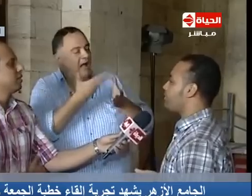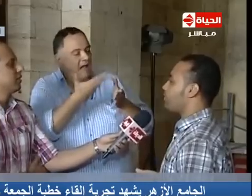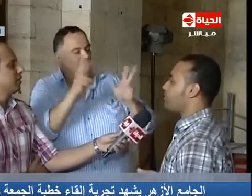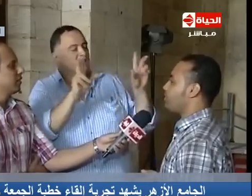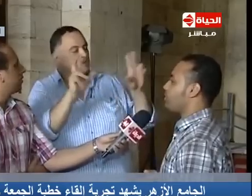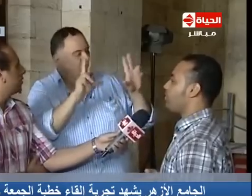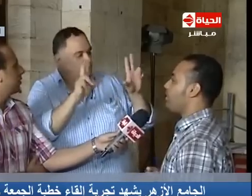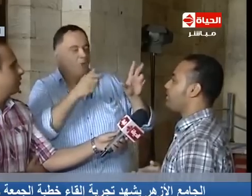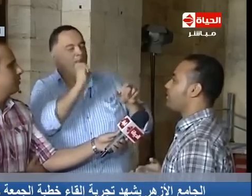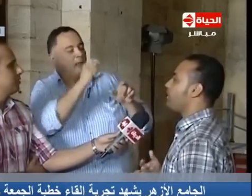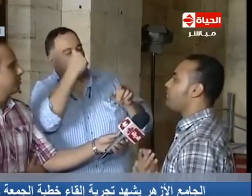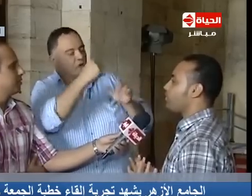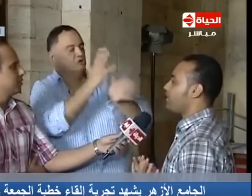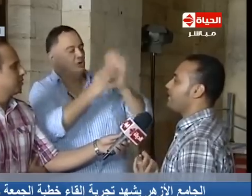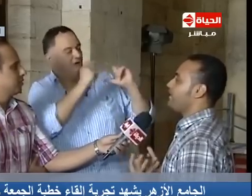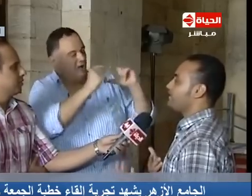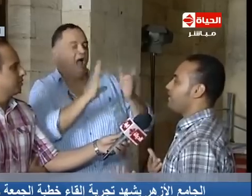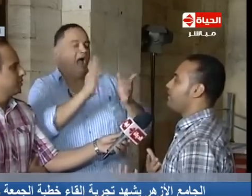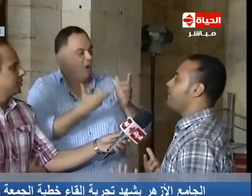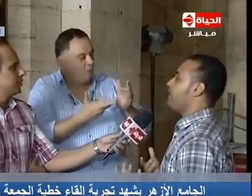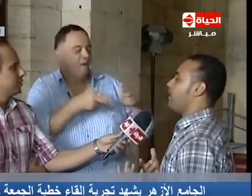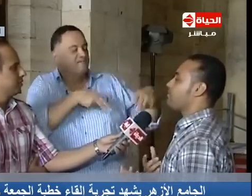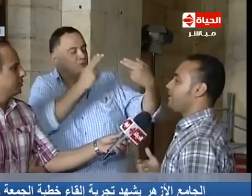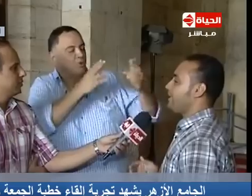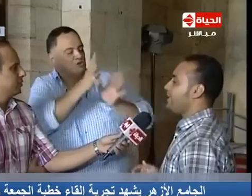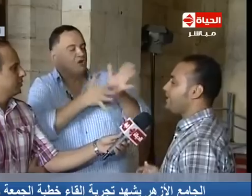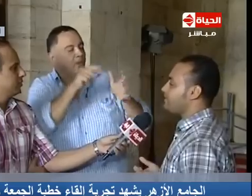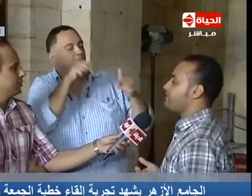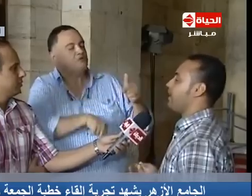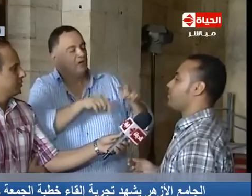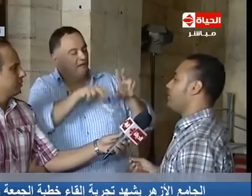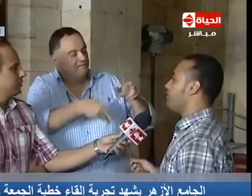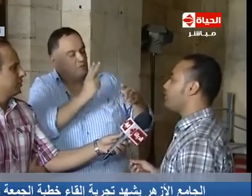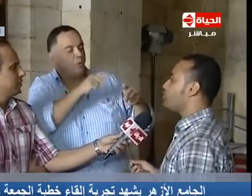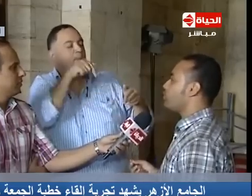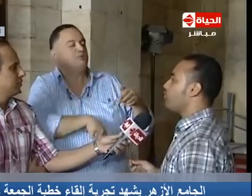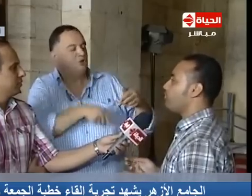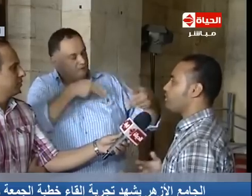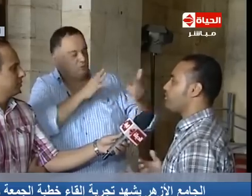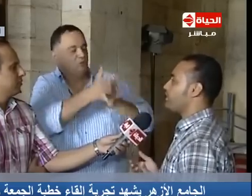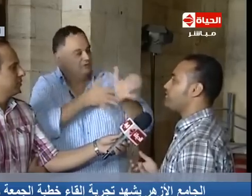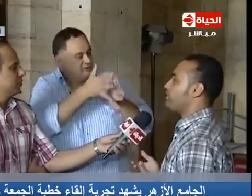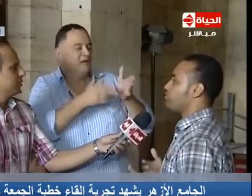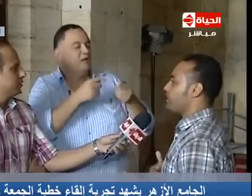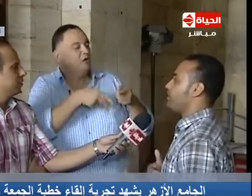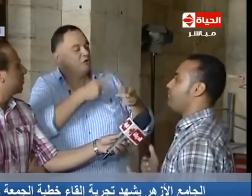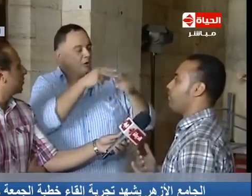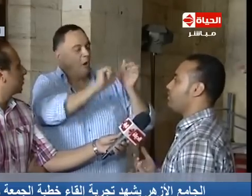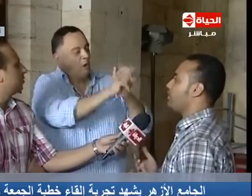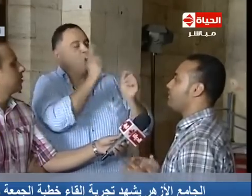لغه الاشاره عن طريق الفتوى، يسال عن طريق النت عن طريق فيديو مباشر بالنسبه للمترجم، او بس